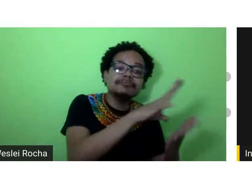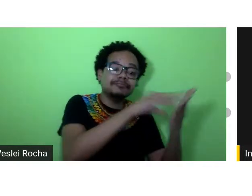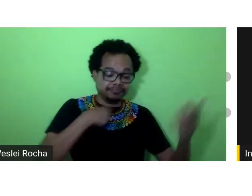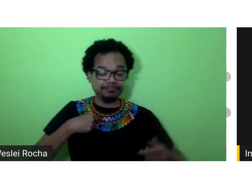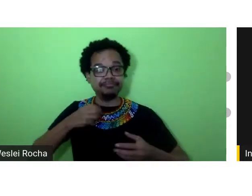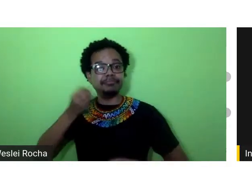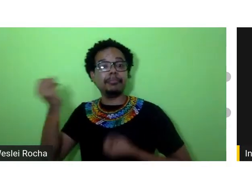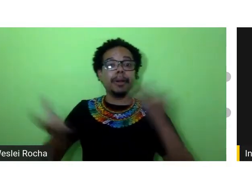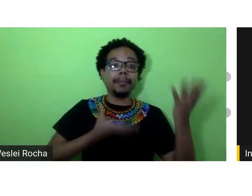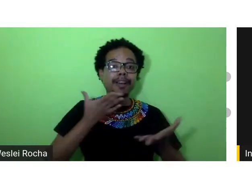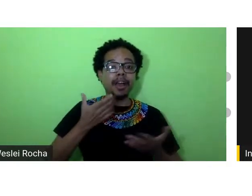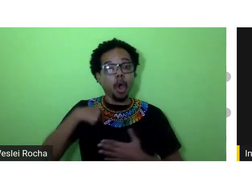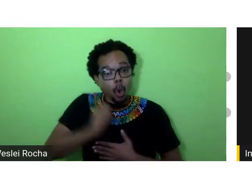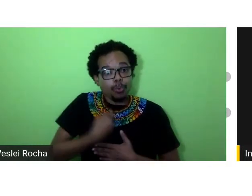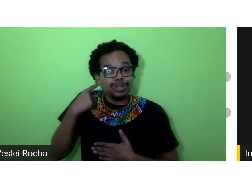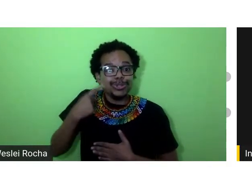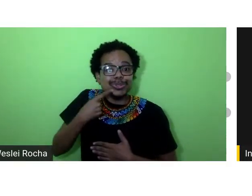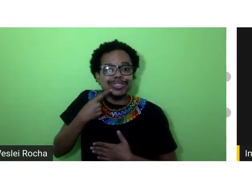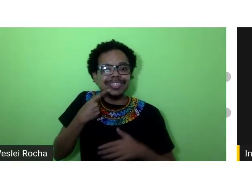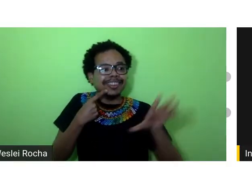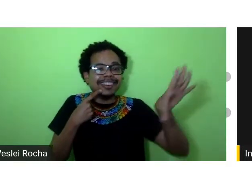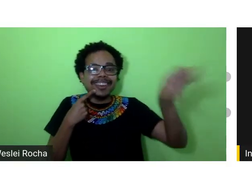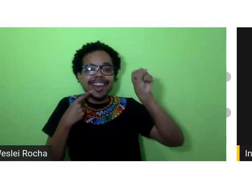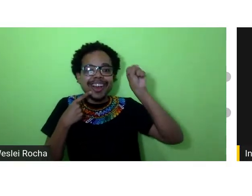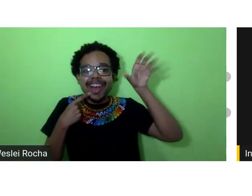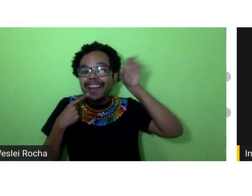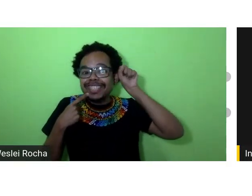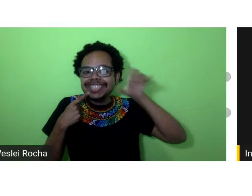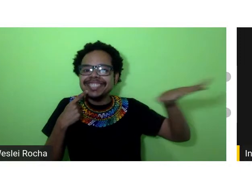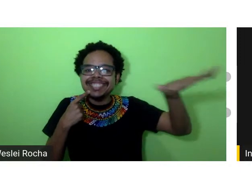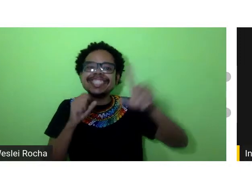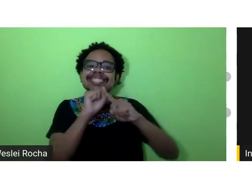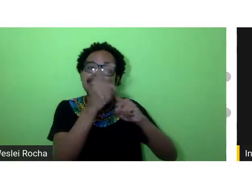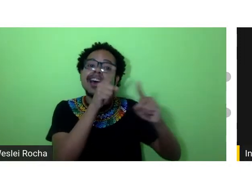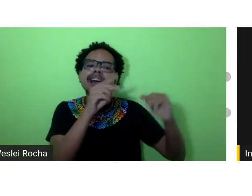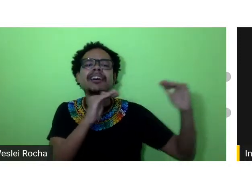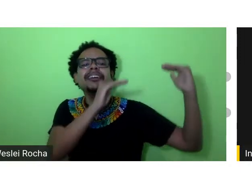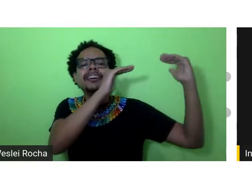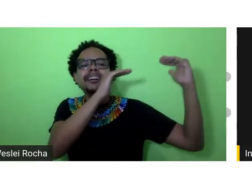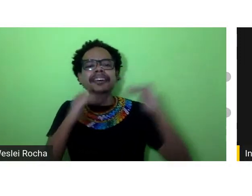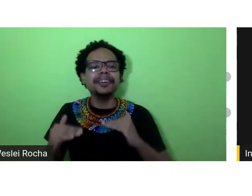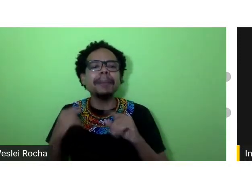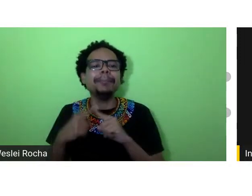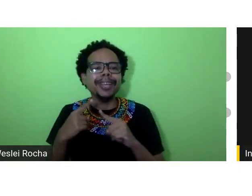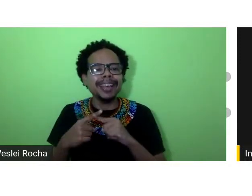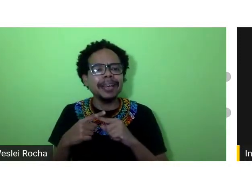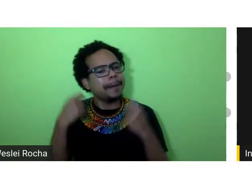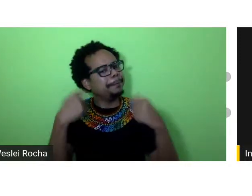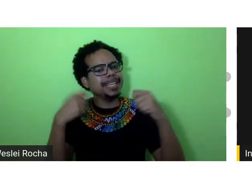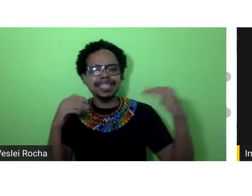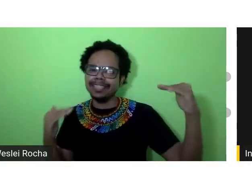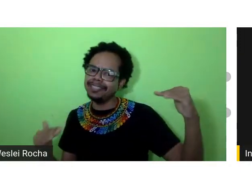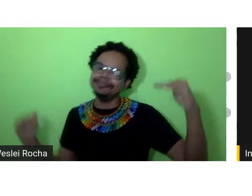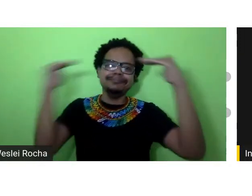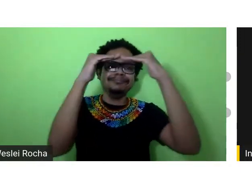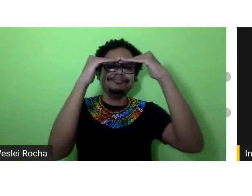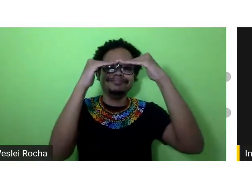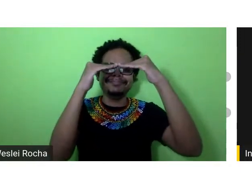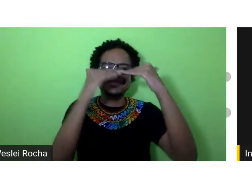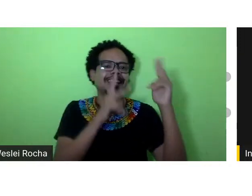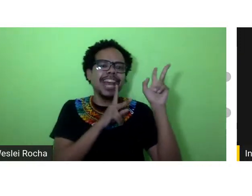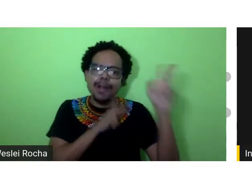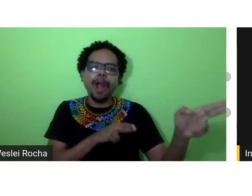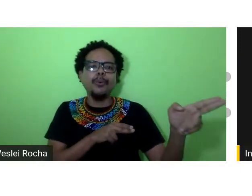comunidade Negra voltado com o modelo de uma pinta de ouvinte ela tem um